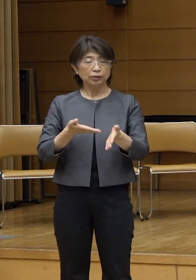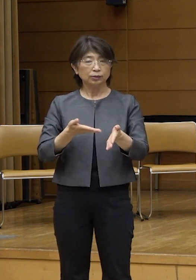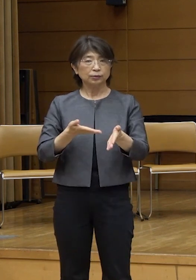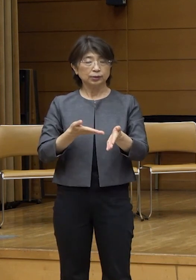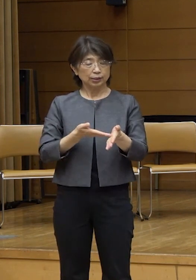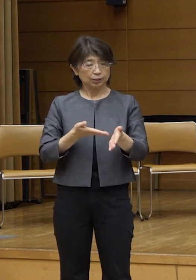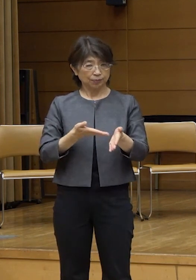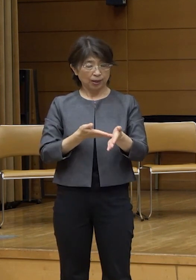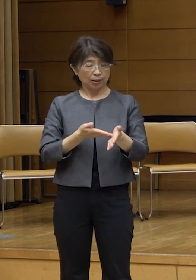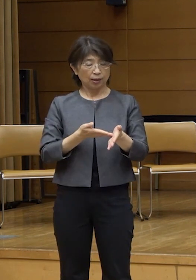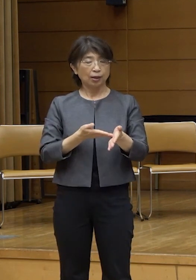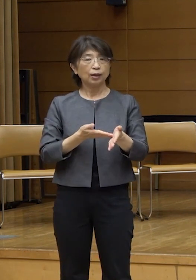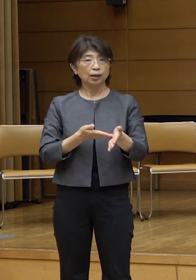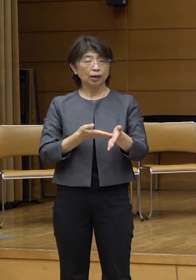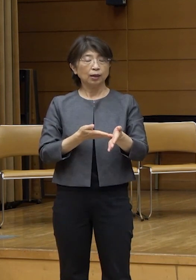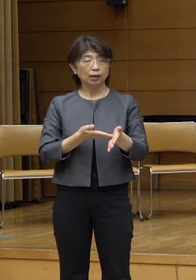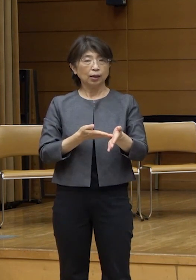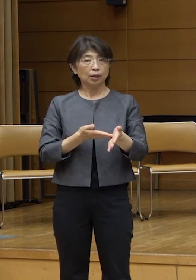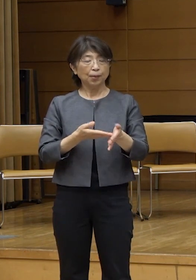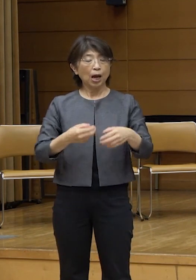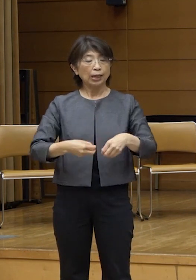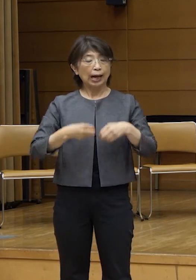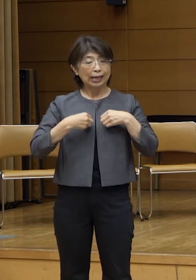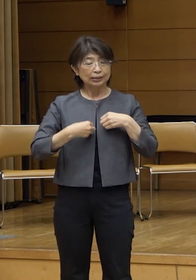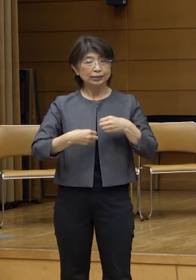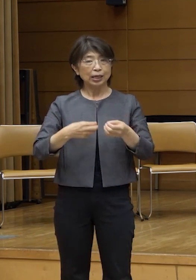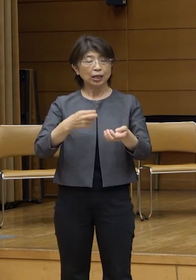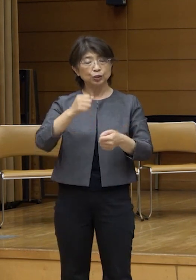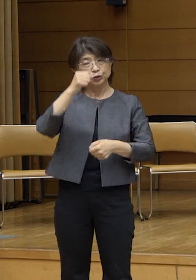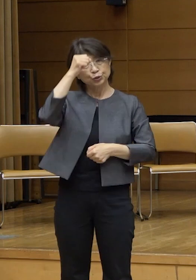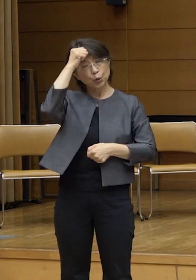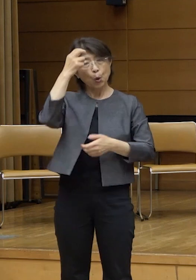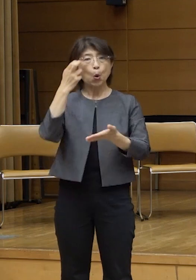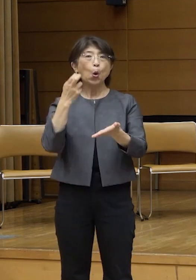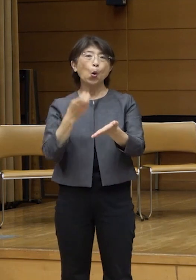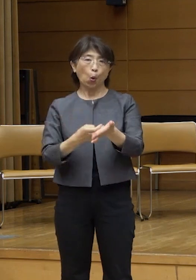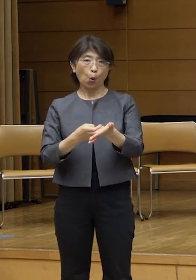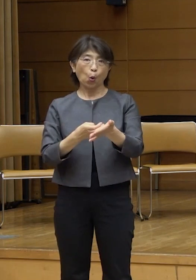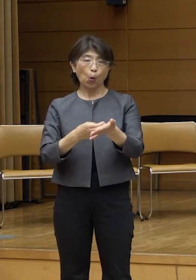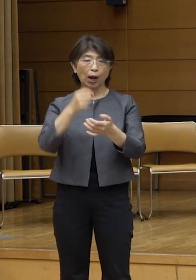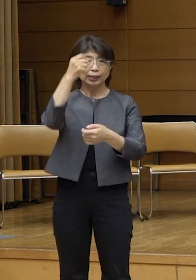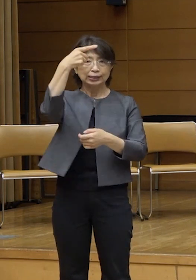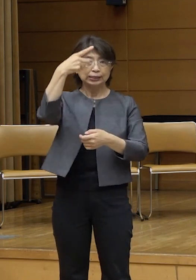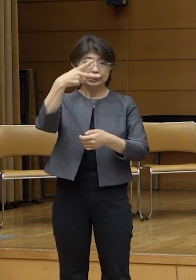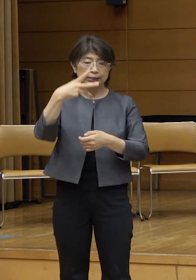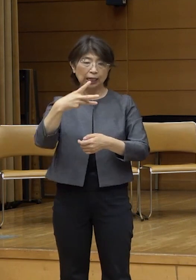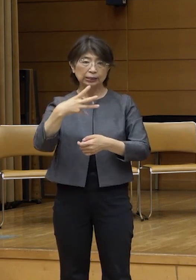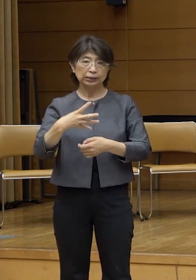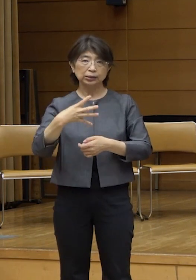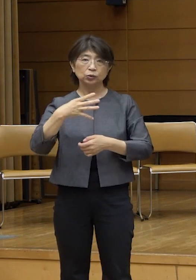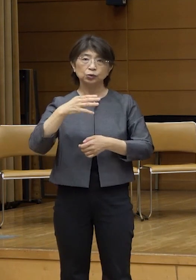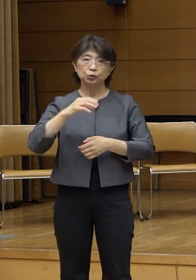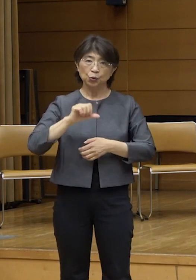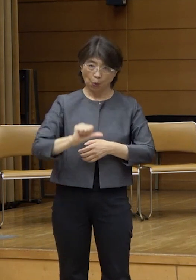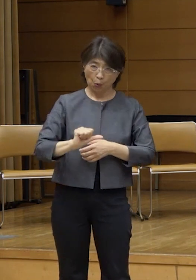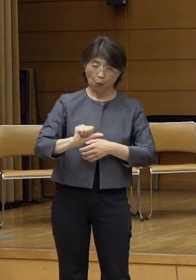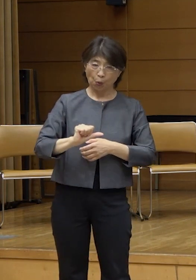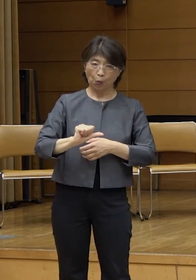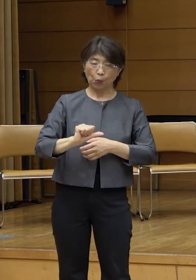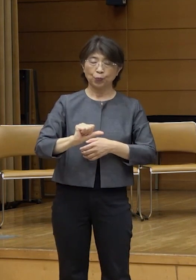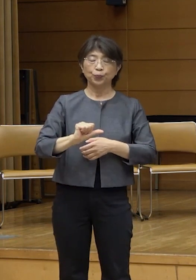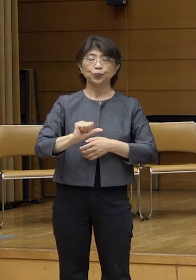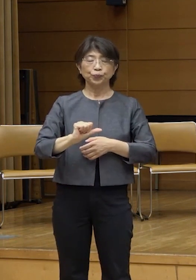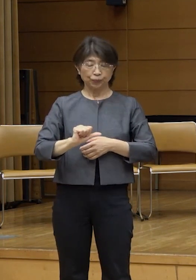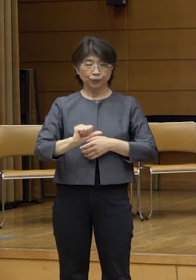ど、感染症法って2類から5類というと、なんか1、2、3、4、5の、2を2段飛ばして5